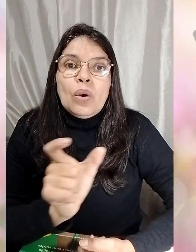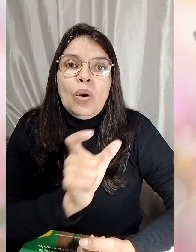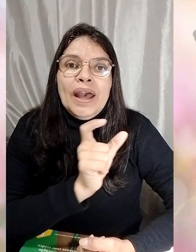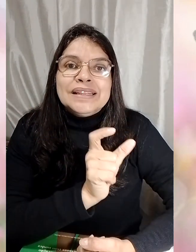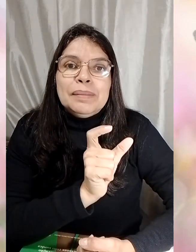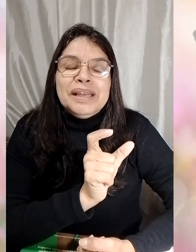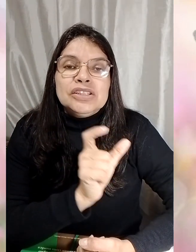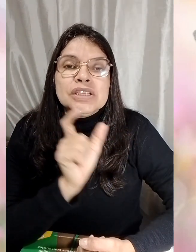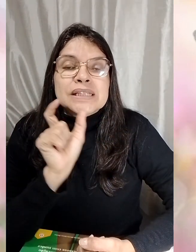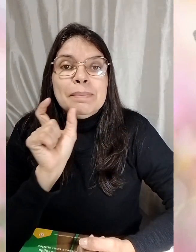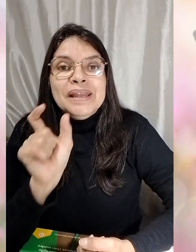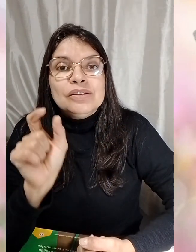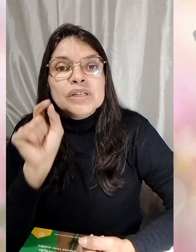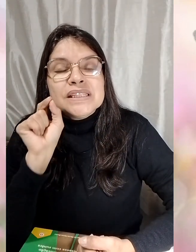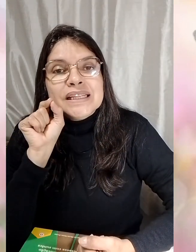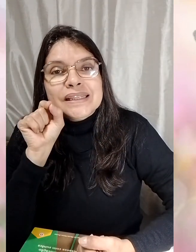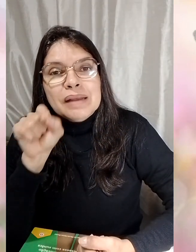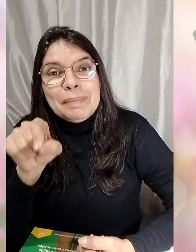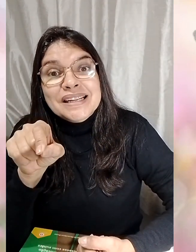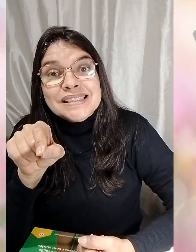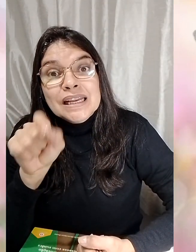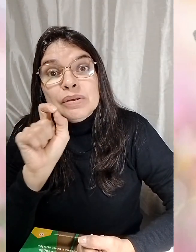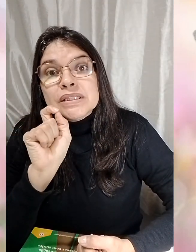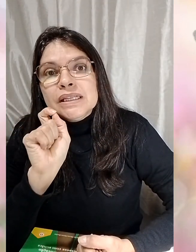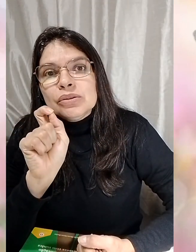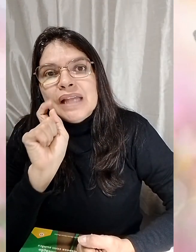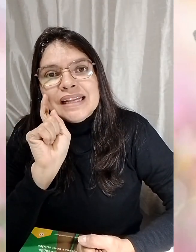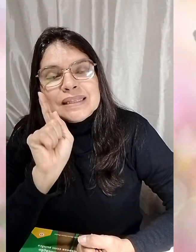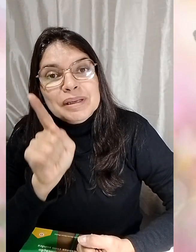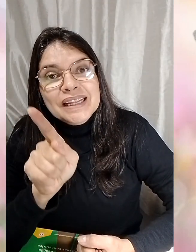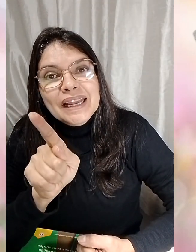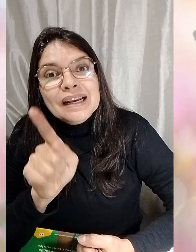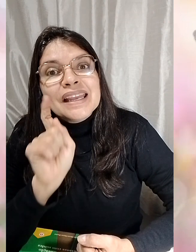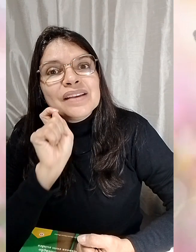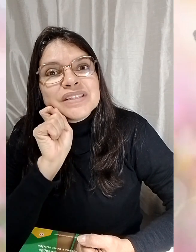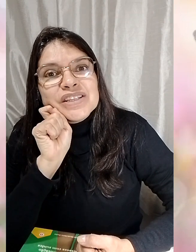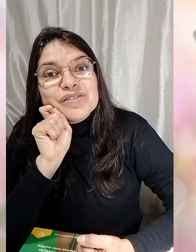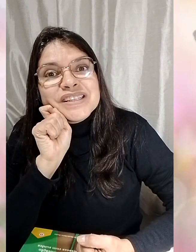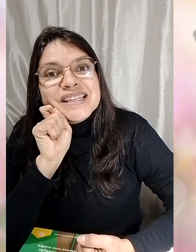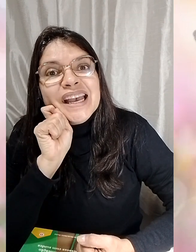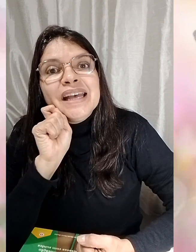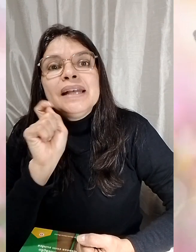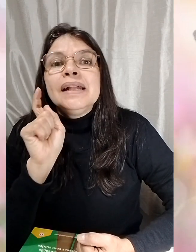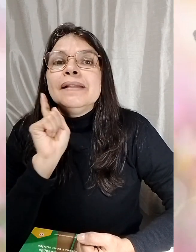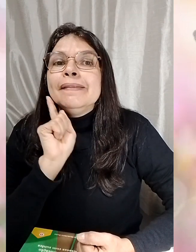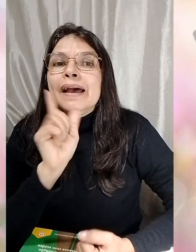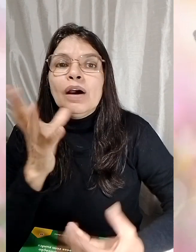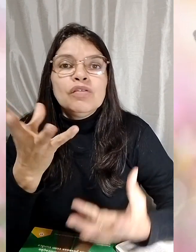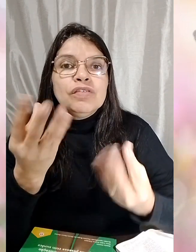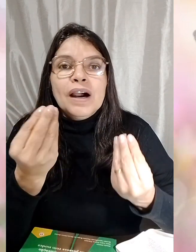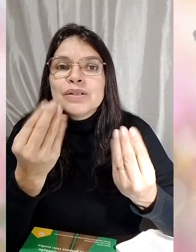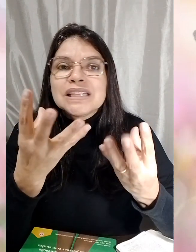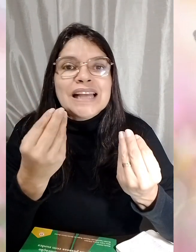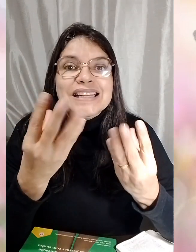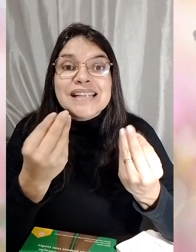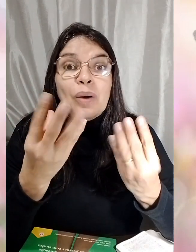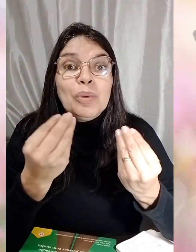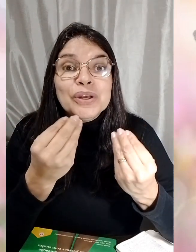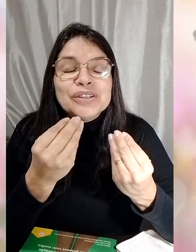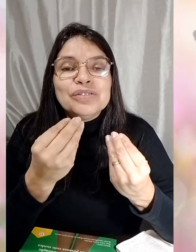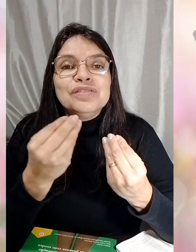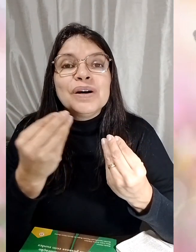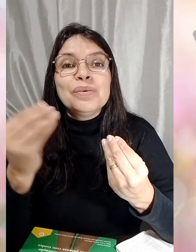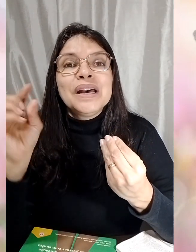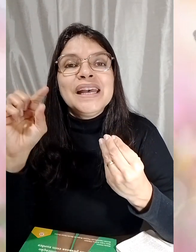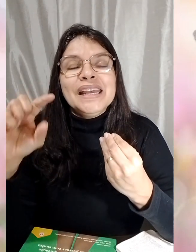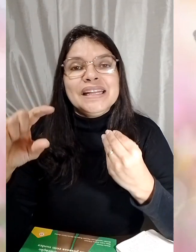sinalize corretamente, sabendo que se apareceu escrito desta maneira, o que vocês vão fazer? Não vão sinalizar o